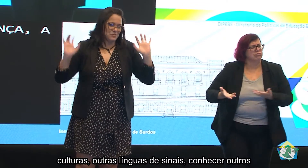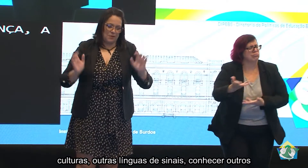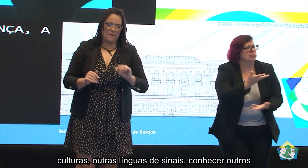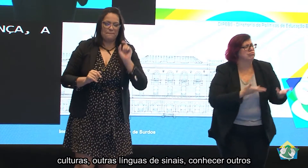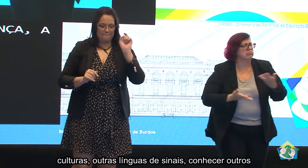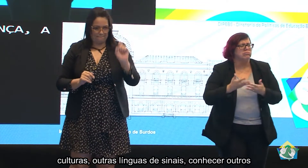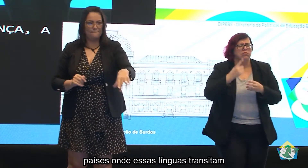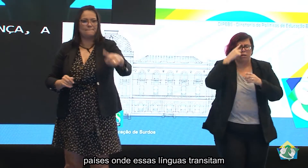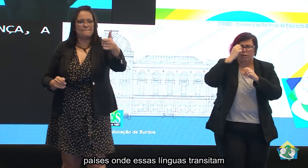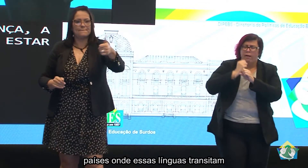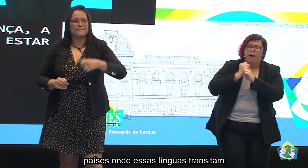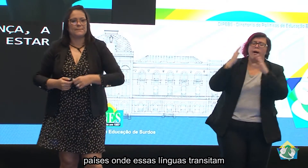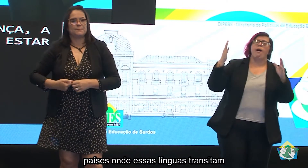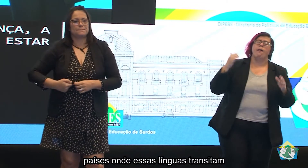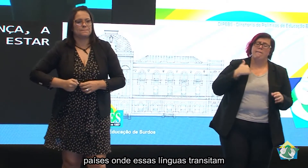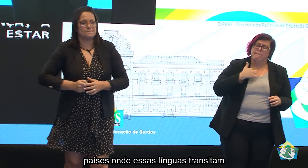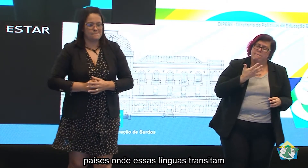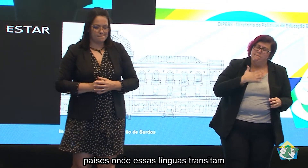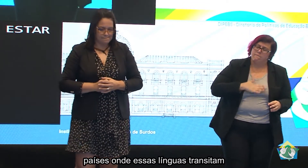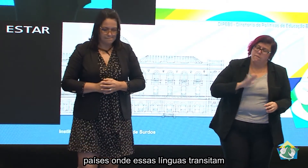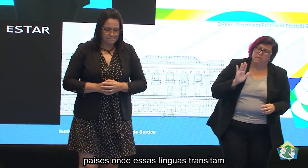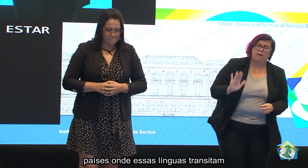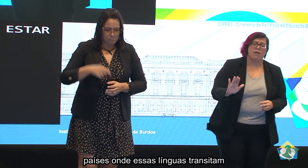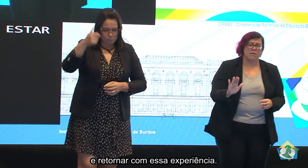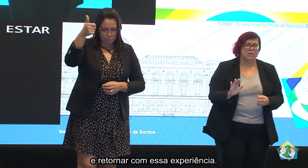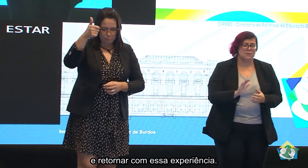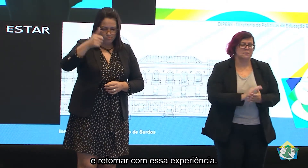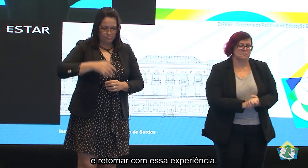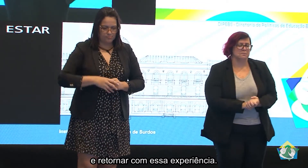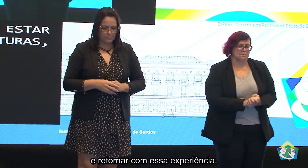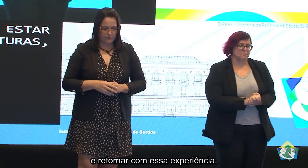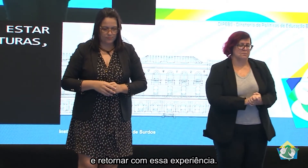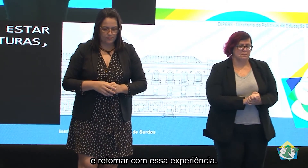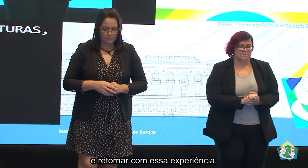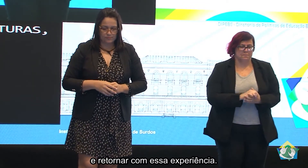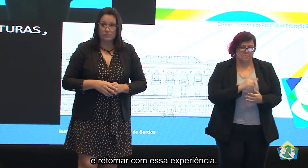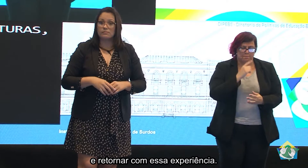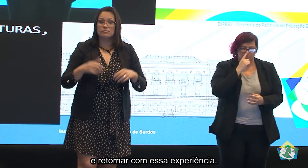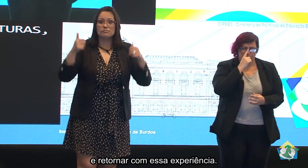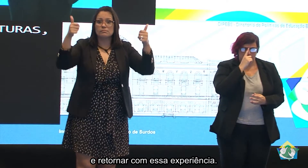sinais, conhecer outros países onde essas línguas transitam e retornar com